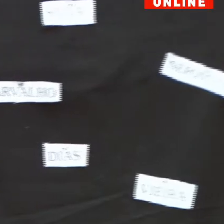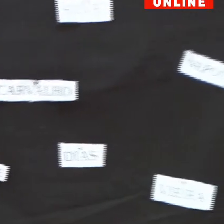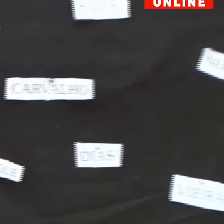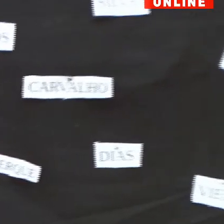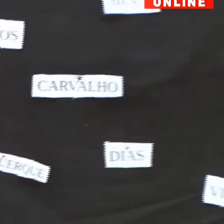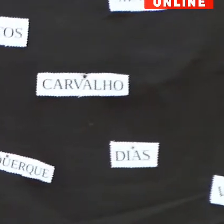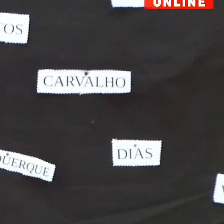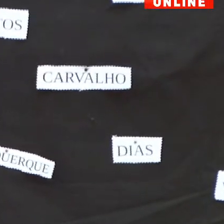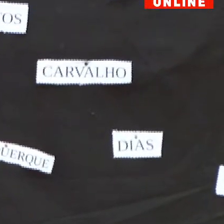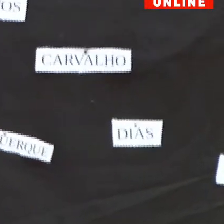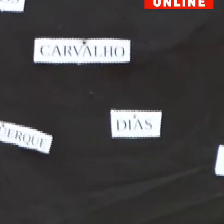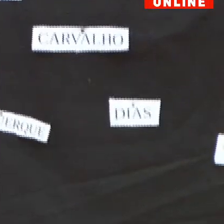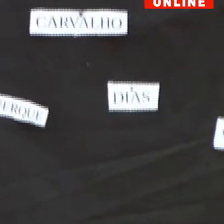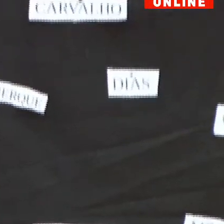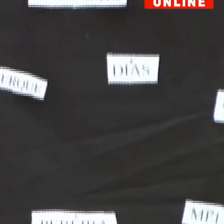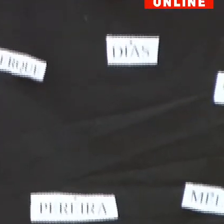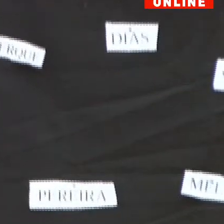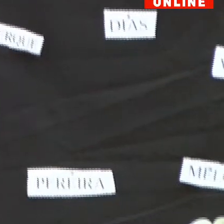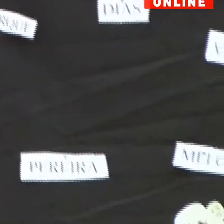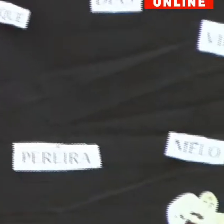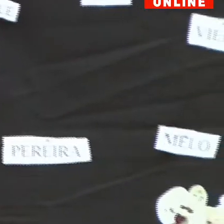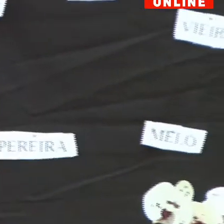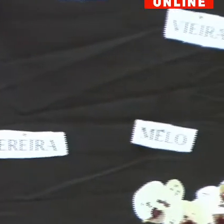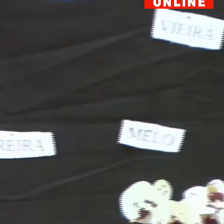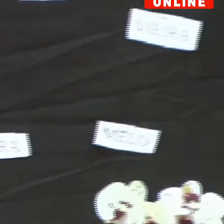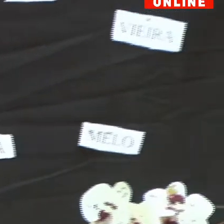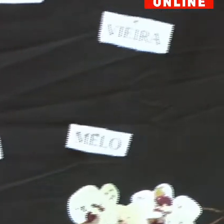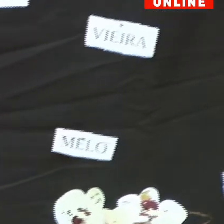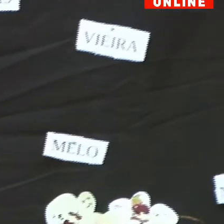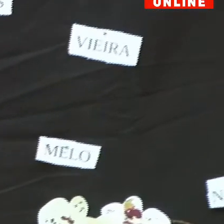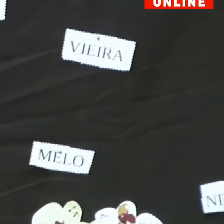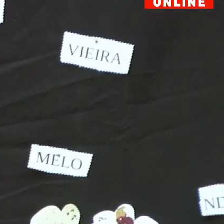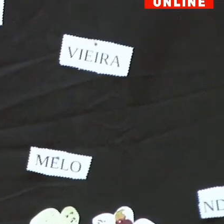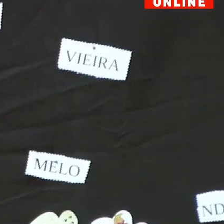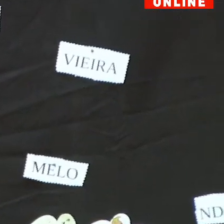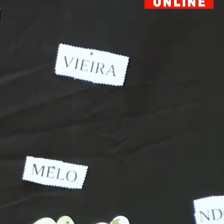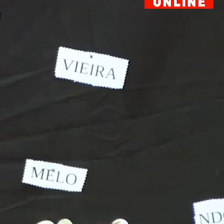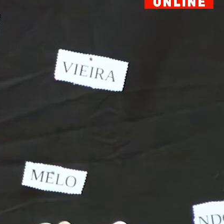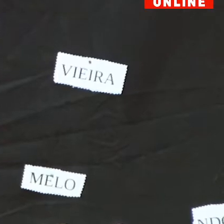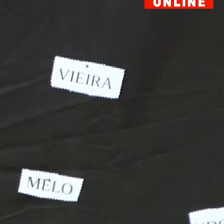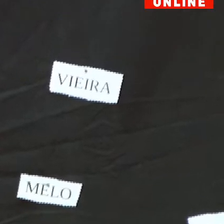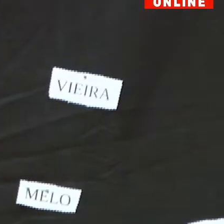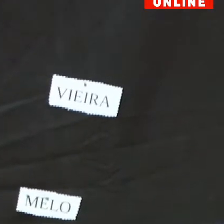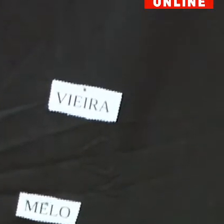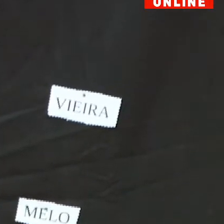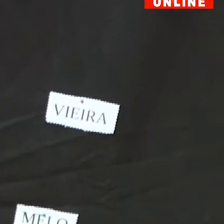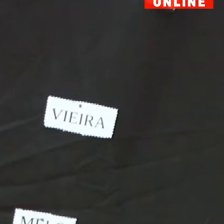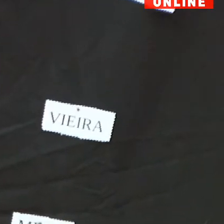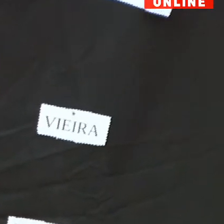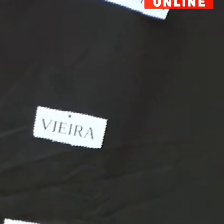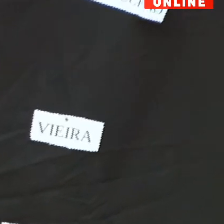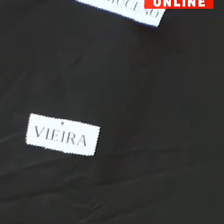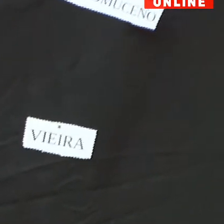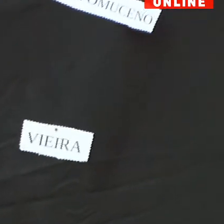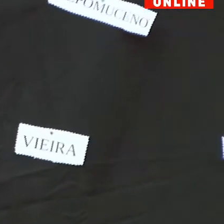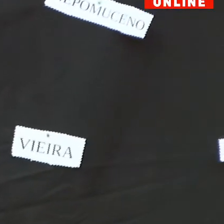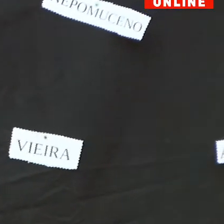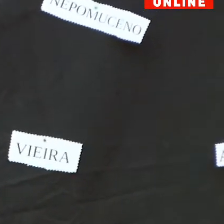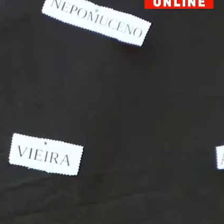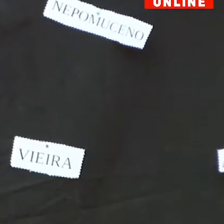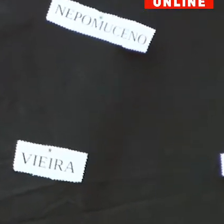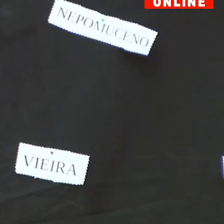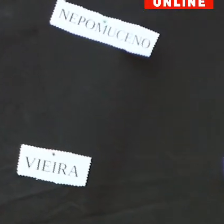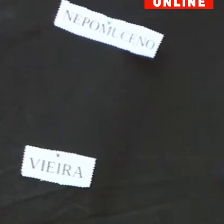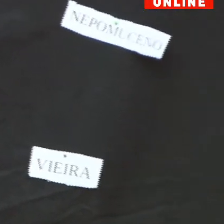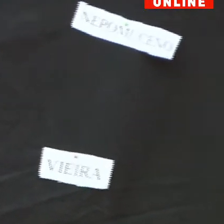Lima, é Freitas. Então, nesse momento, você vai estar intercedendo pela sua família. Aqueles de longe, aqueles de perto, aqueles que, como o